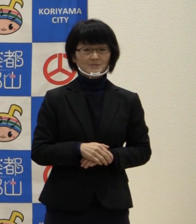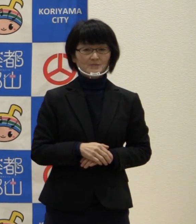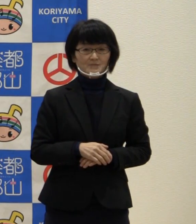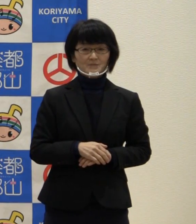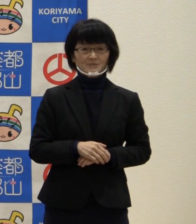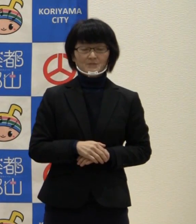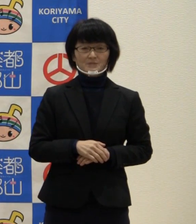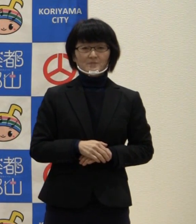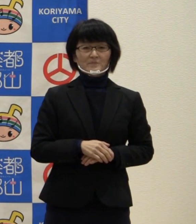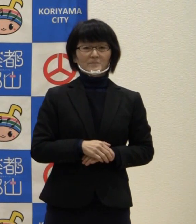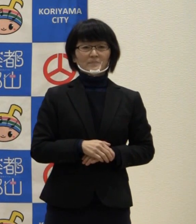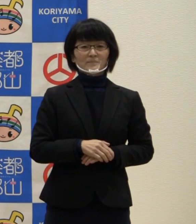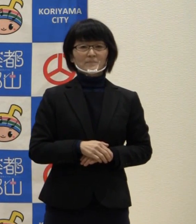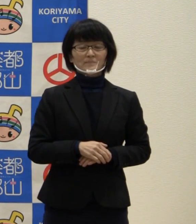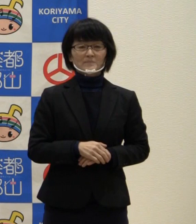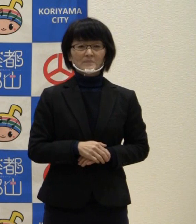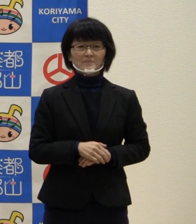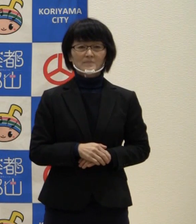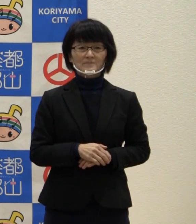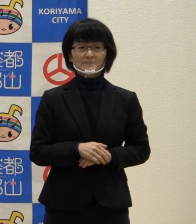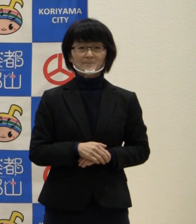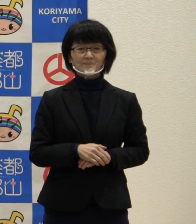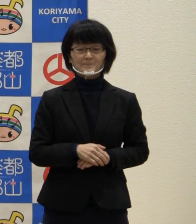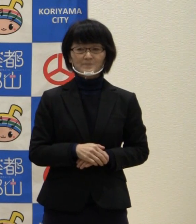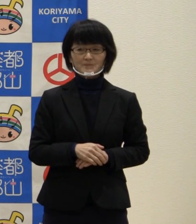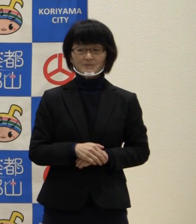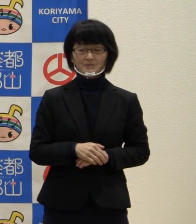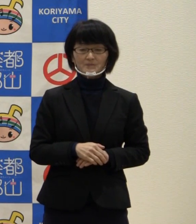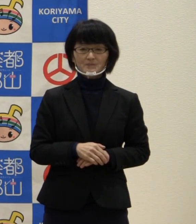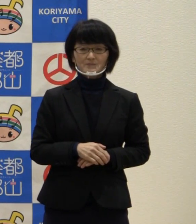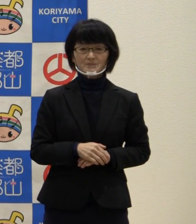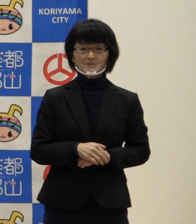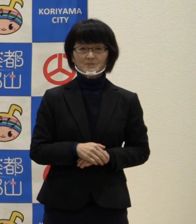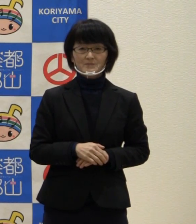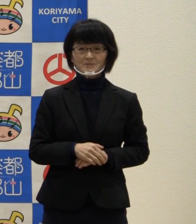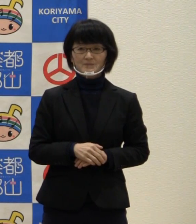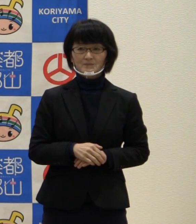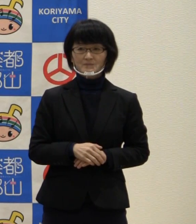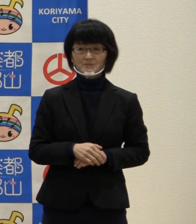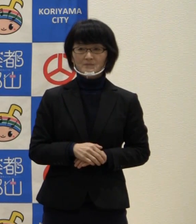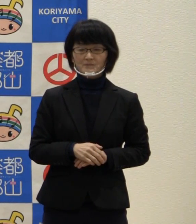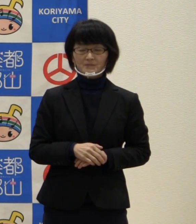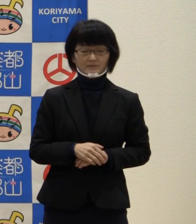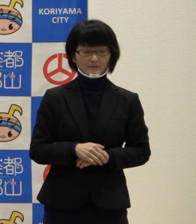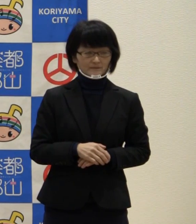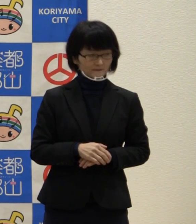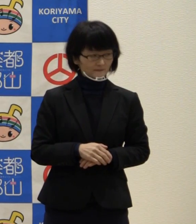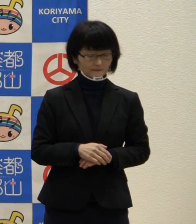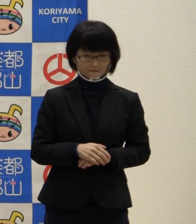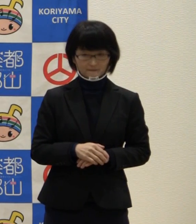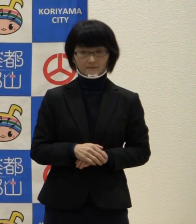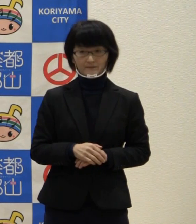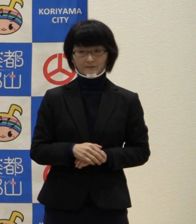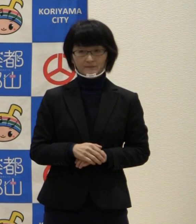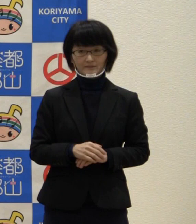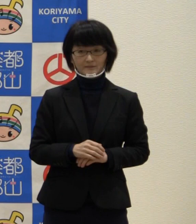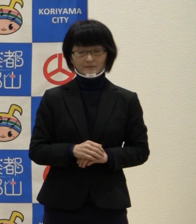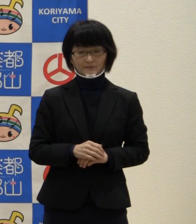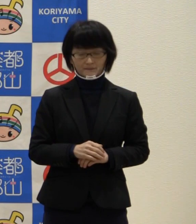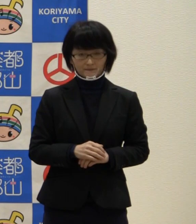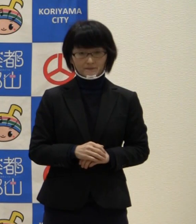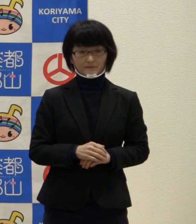長久保さん終わったっけか、これからだっけ、あの農業法人の勉強会これからだね、は